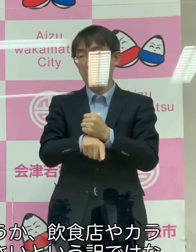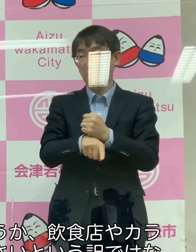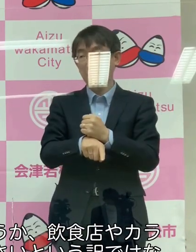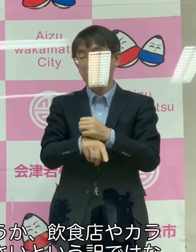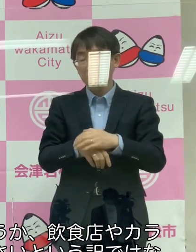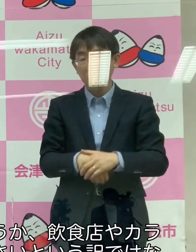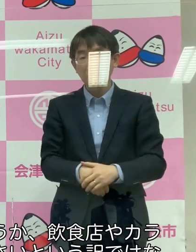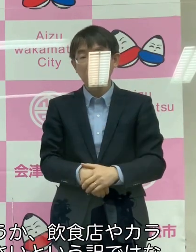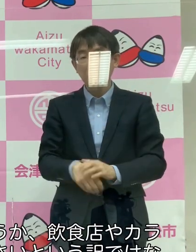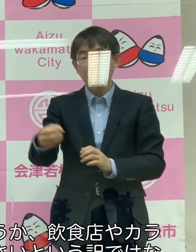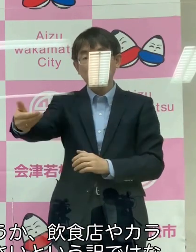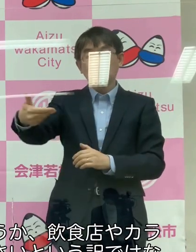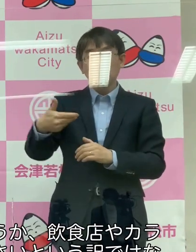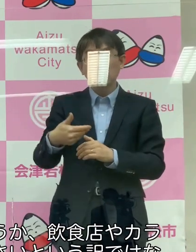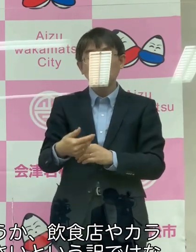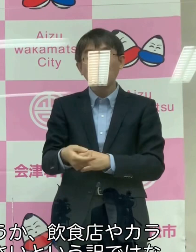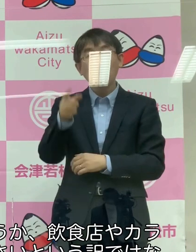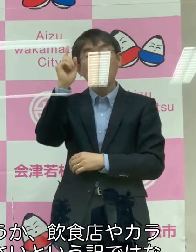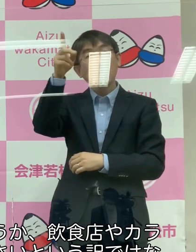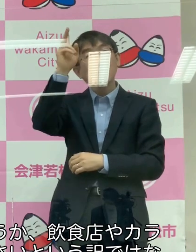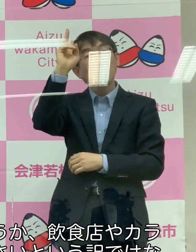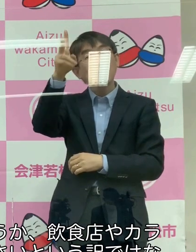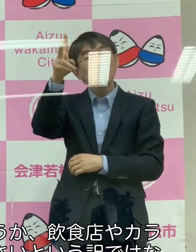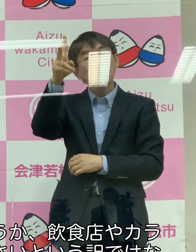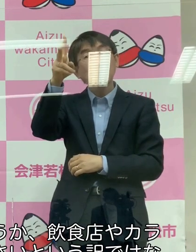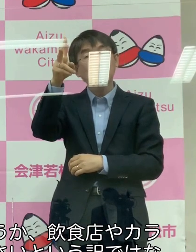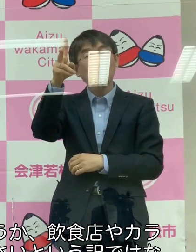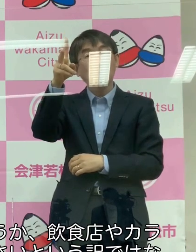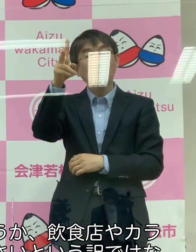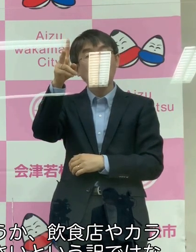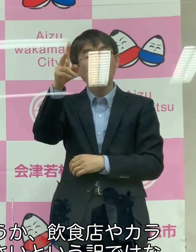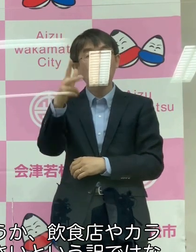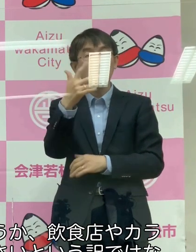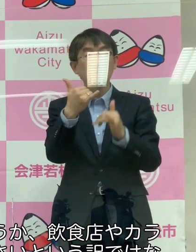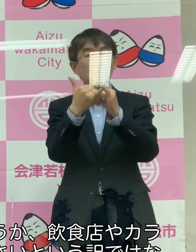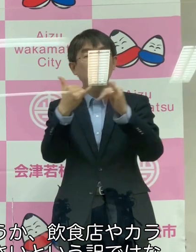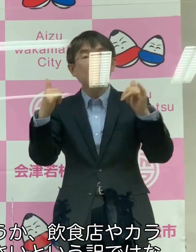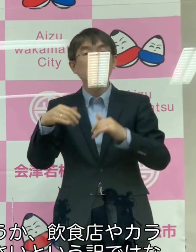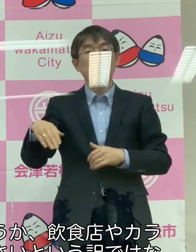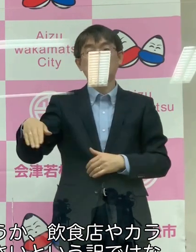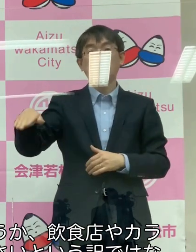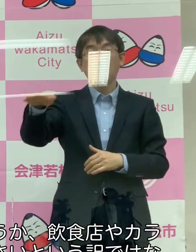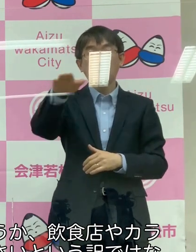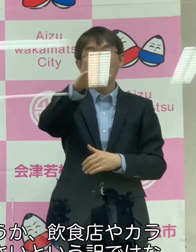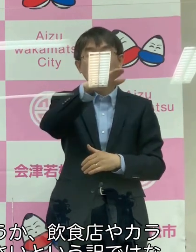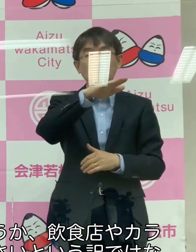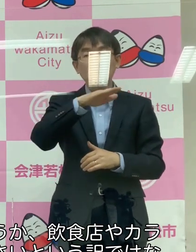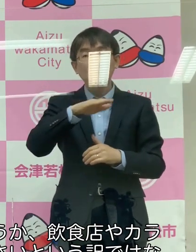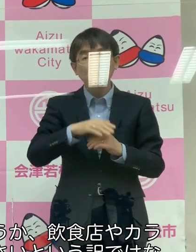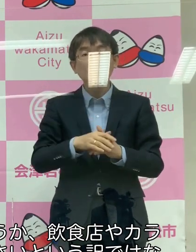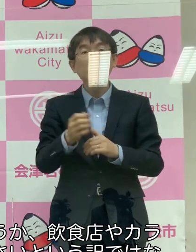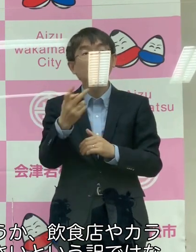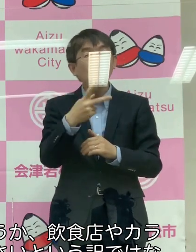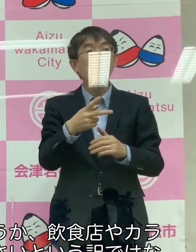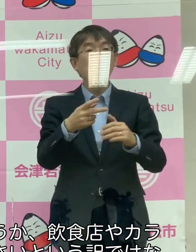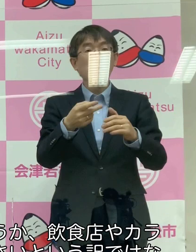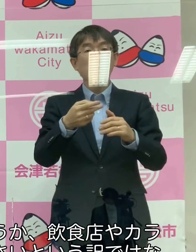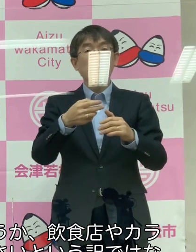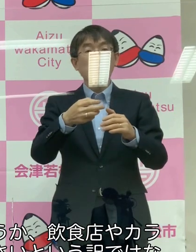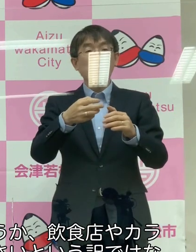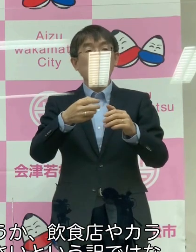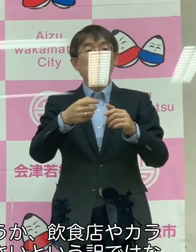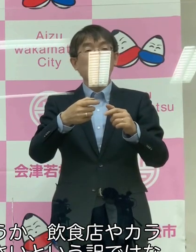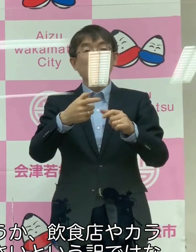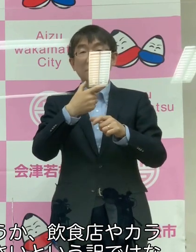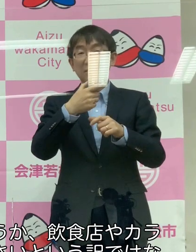とはいってもですね、明日、明後日、 はい、 市民というか、飲食店に今のうちに 行き たいというわけ